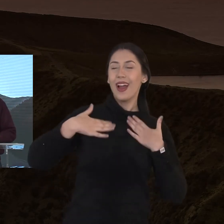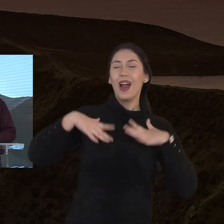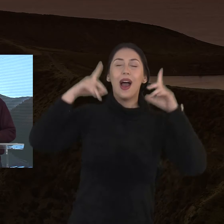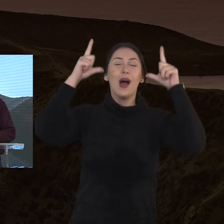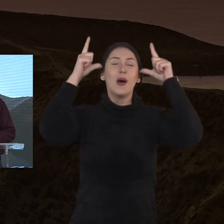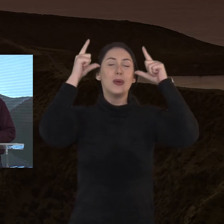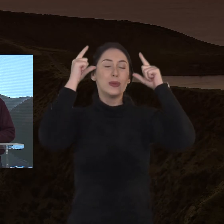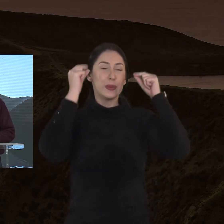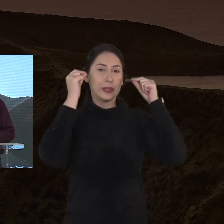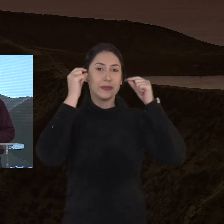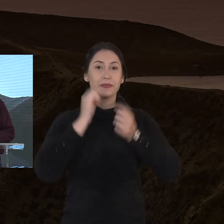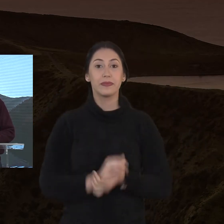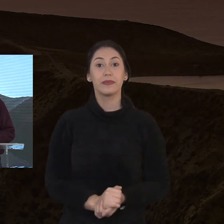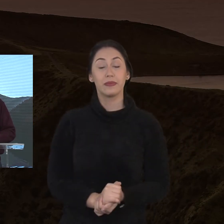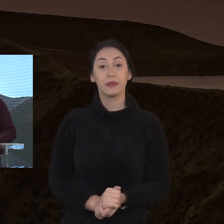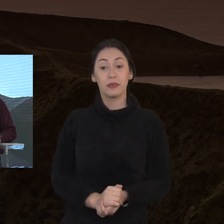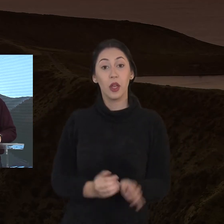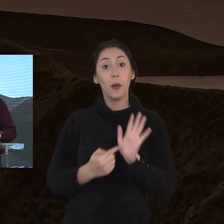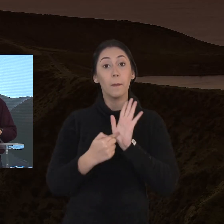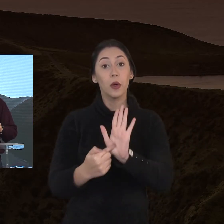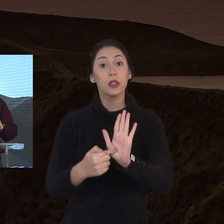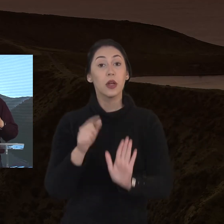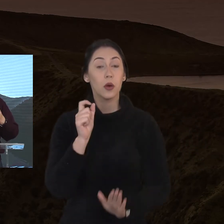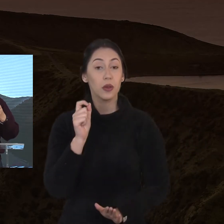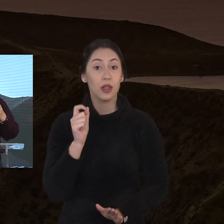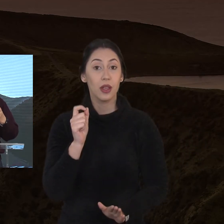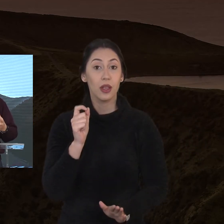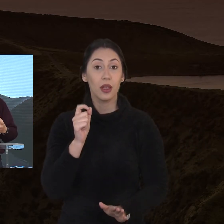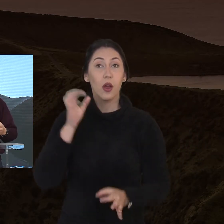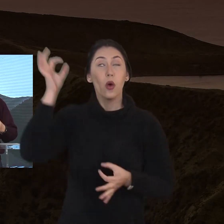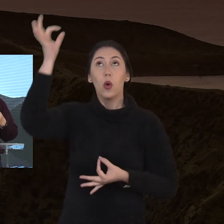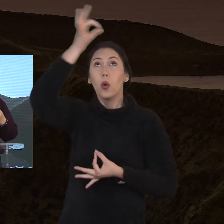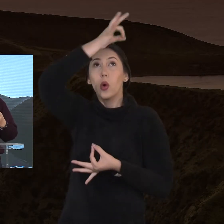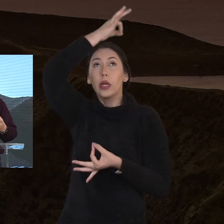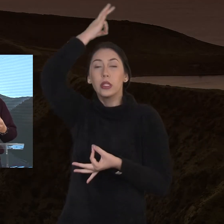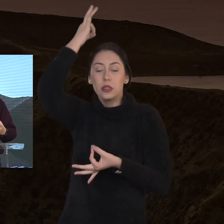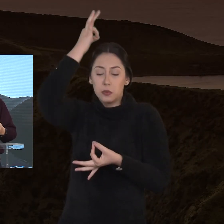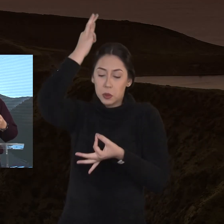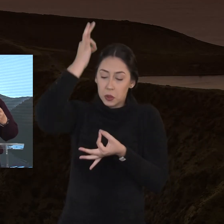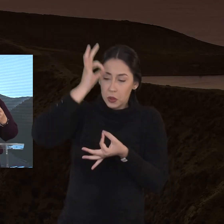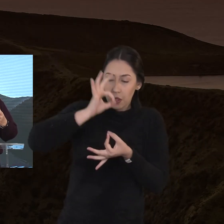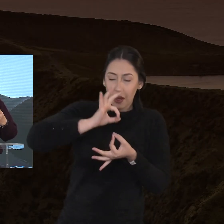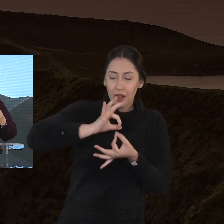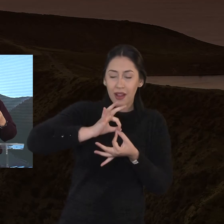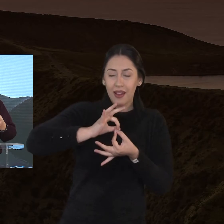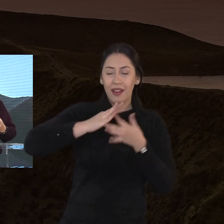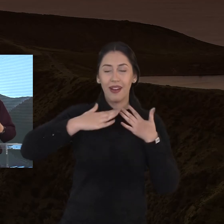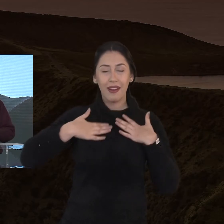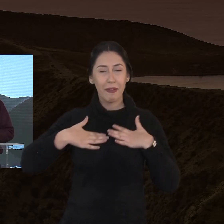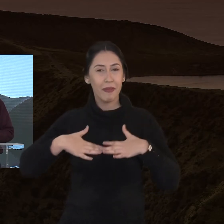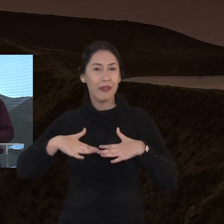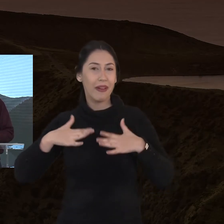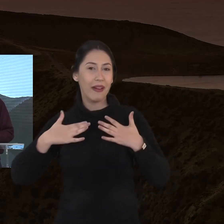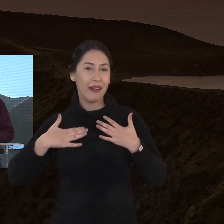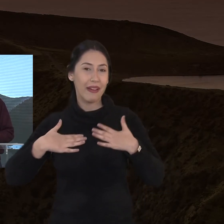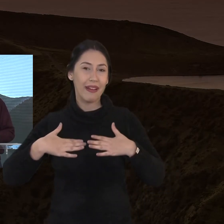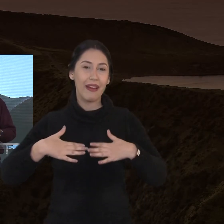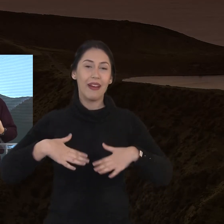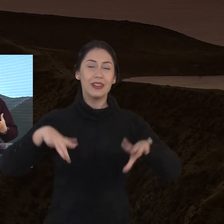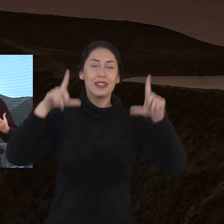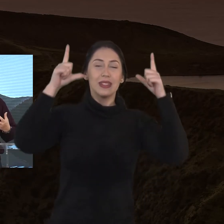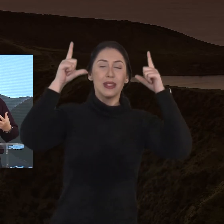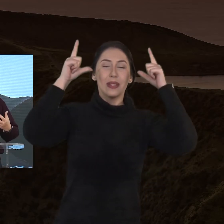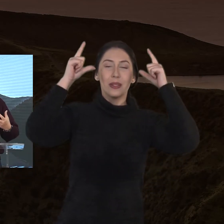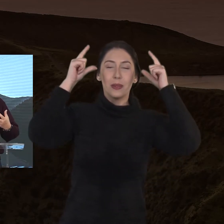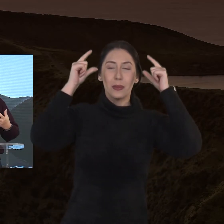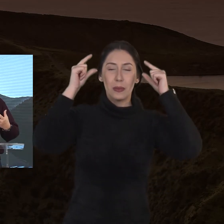tranquilas isso mostra que o espírito realmente aqui nos traz descanso espírito representado pelo óleo da unção